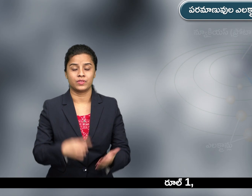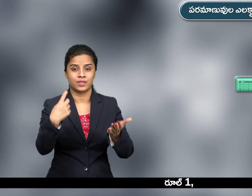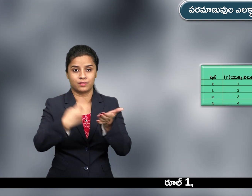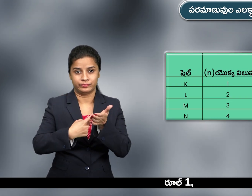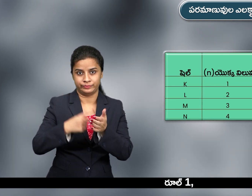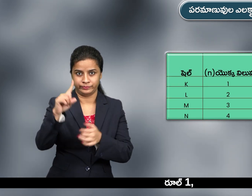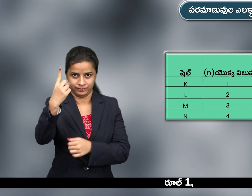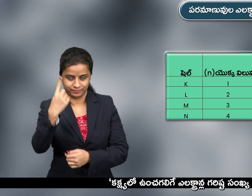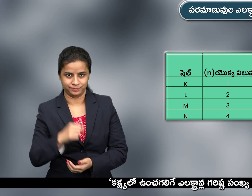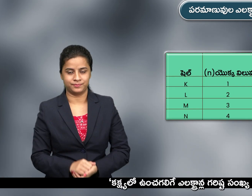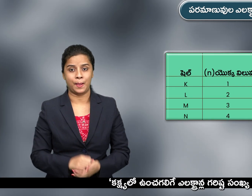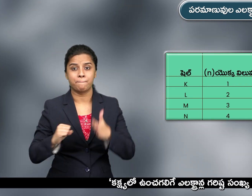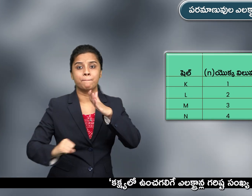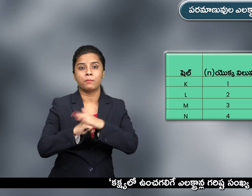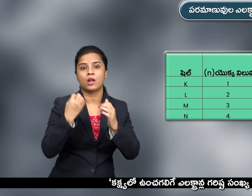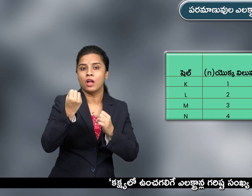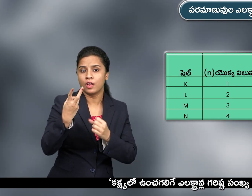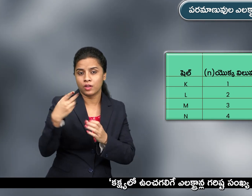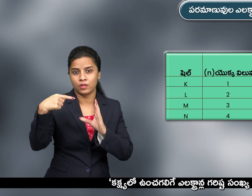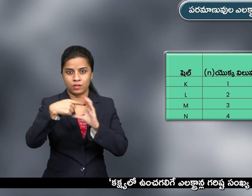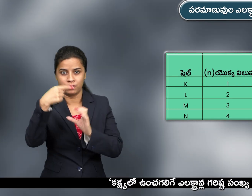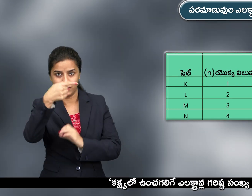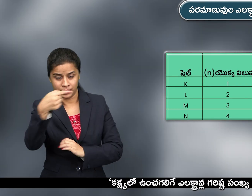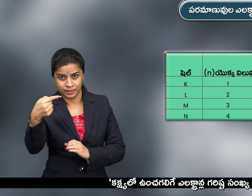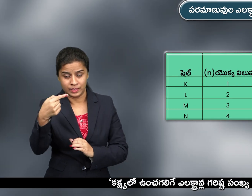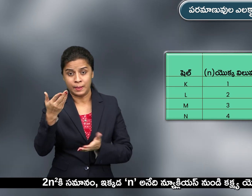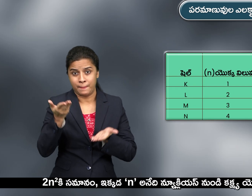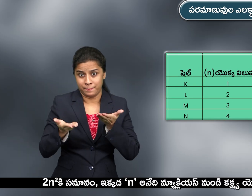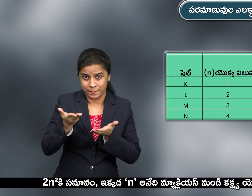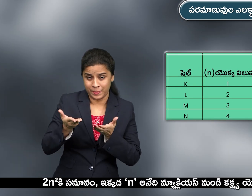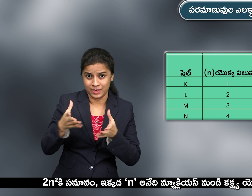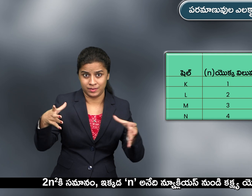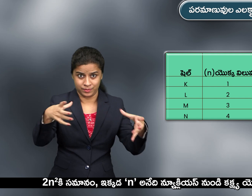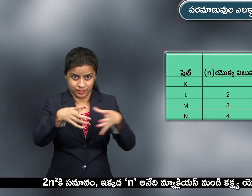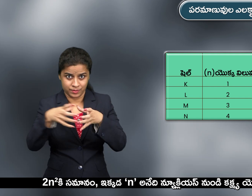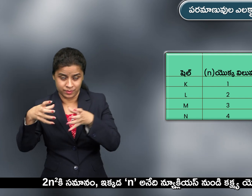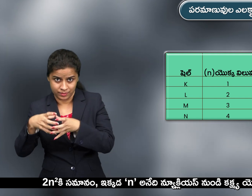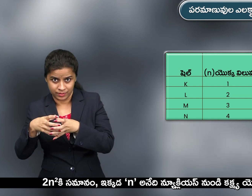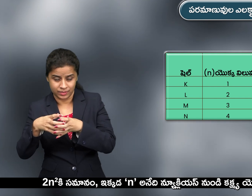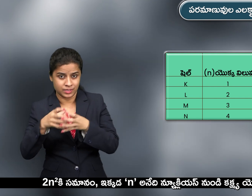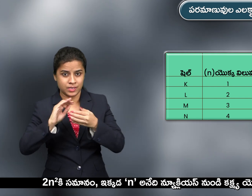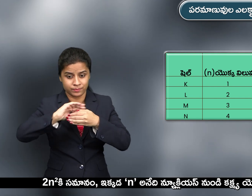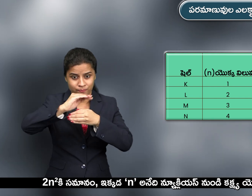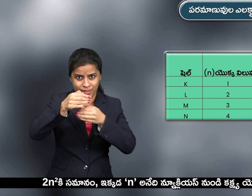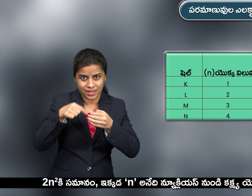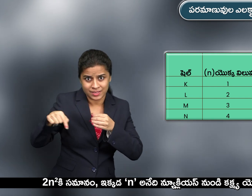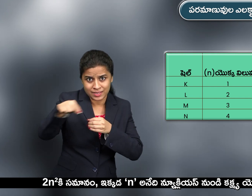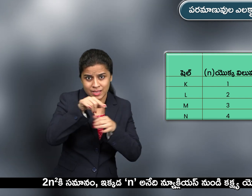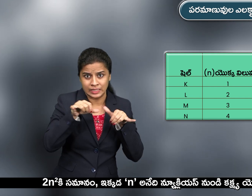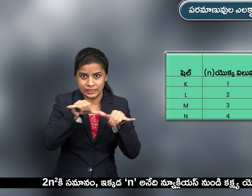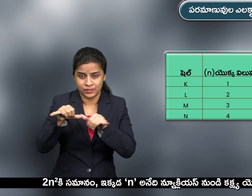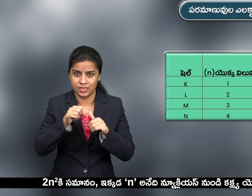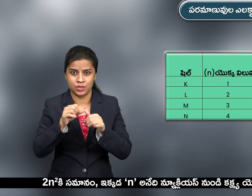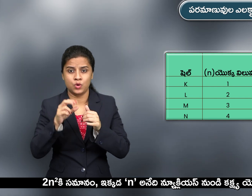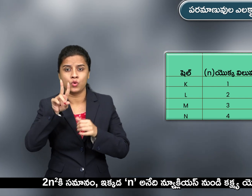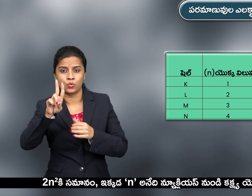రూల్ 1 కక్షలో ఉంచగలిగే ఎలక్ట్రాన్ల గరిష్ట సంఖ్య 2n² సమానం. ఇక్కడ n